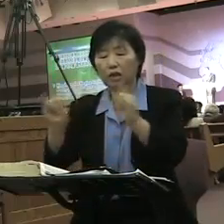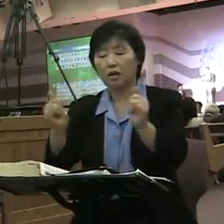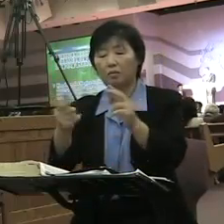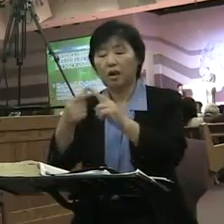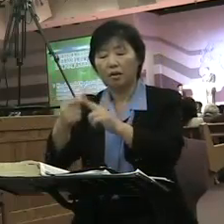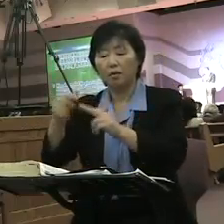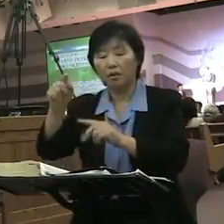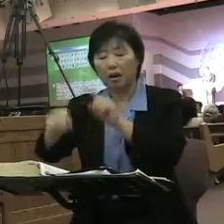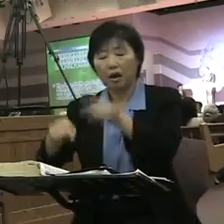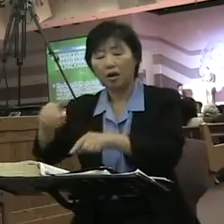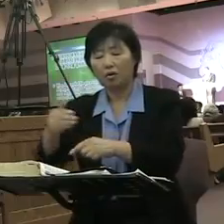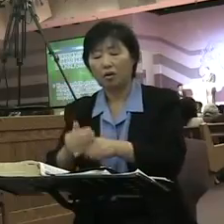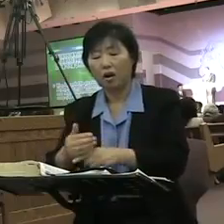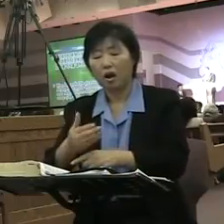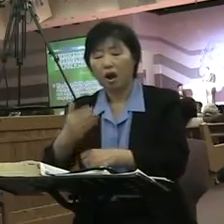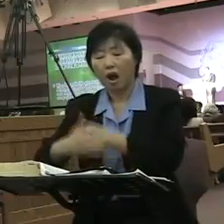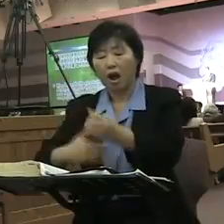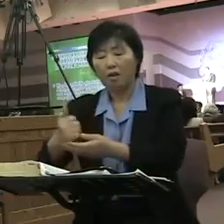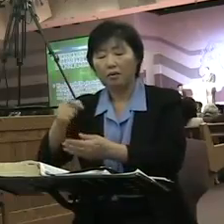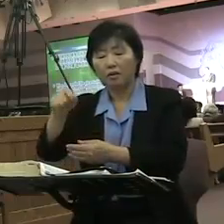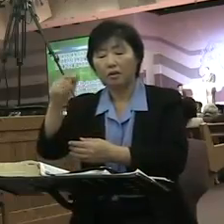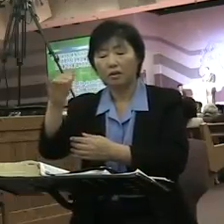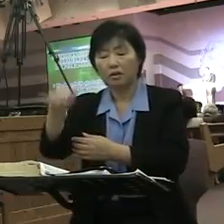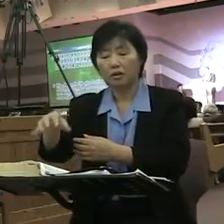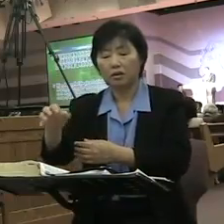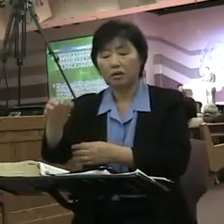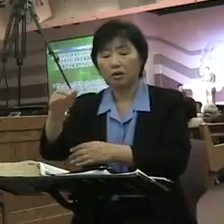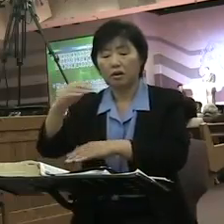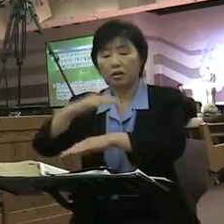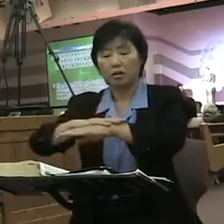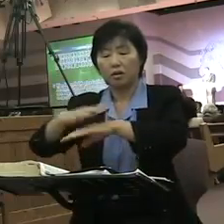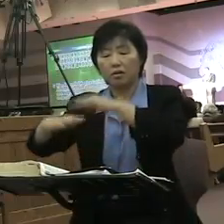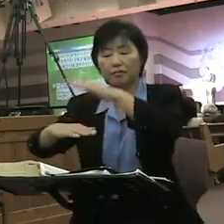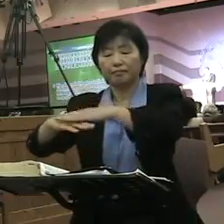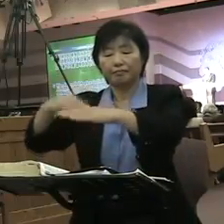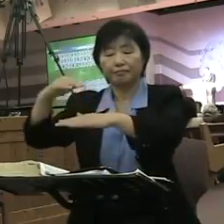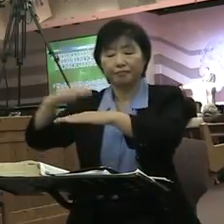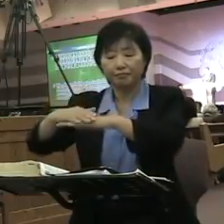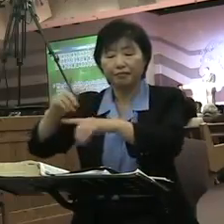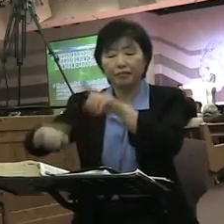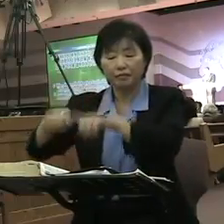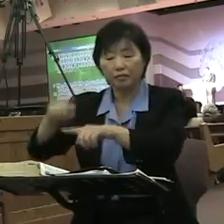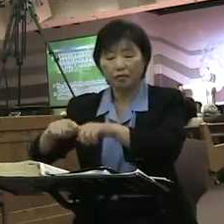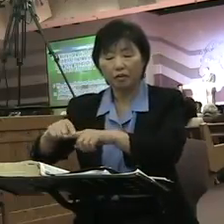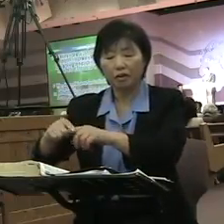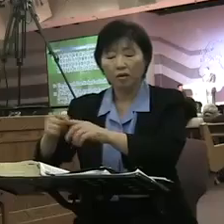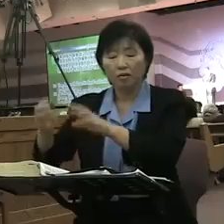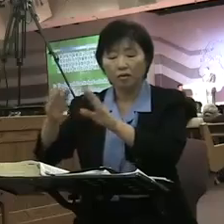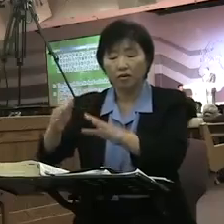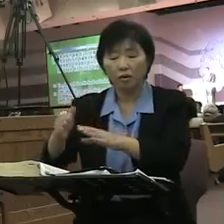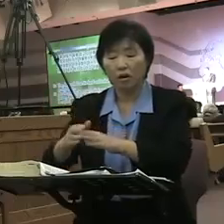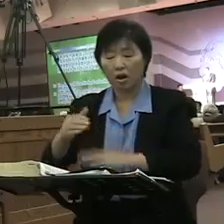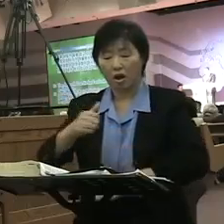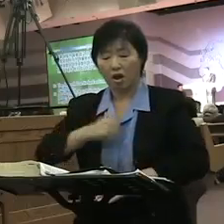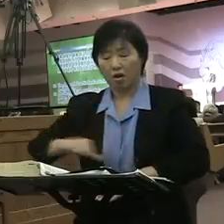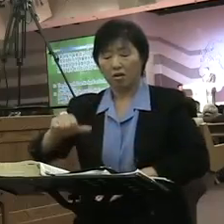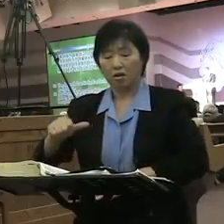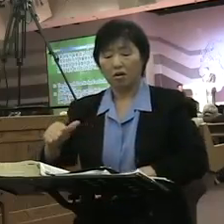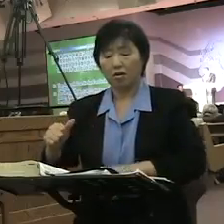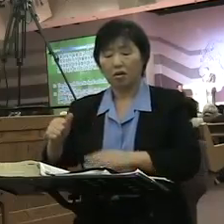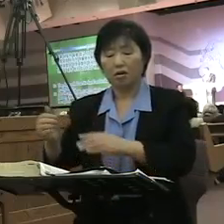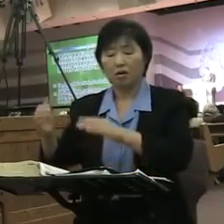이르니라. 이에 아브라함이 그곳에 단을 쌓고 나무를 들여놓고 그 아들 이삭을 결박하여 한 나무 위에